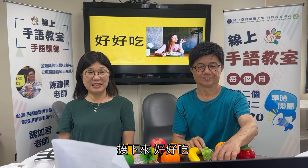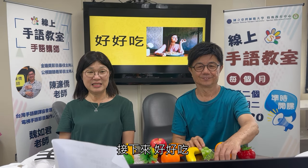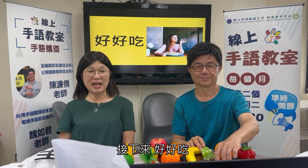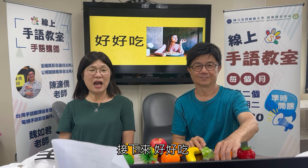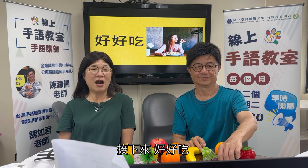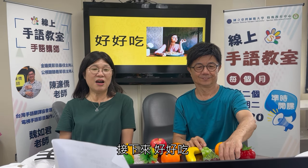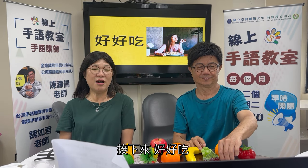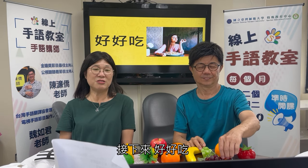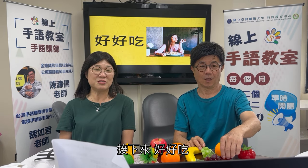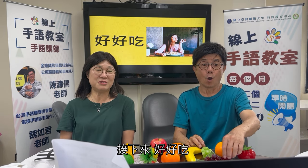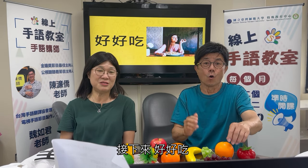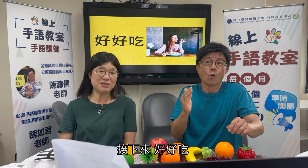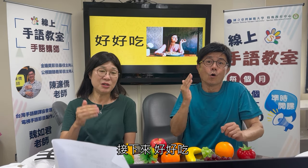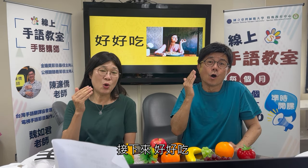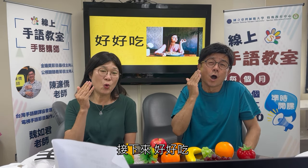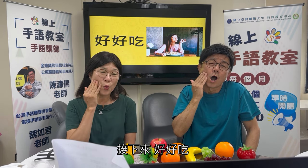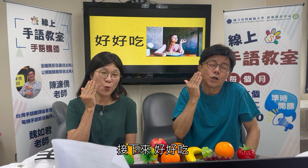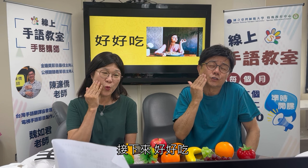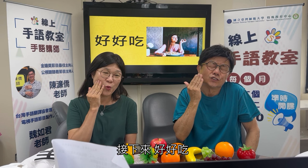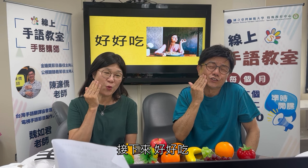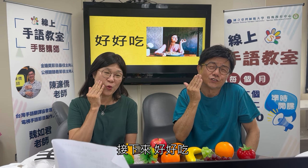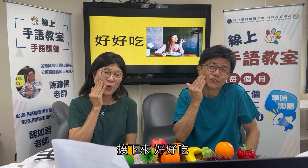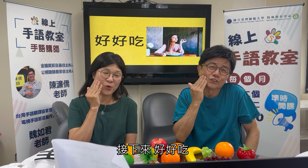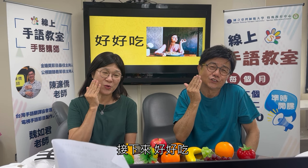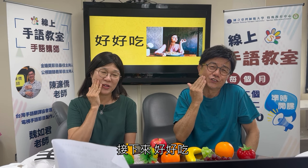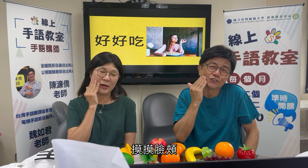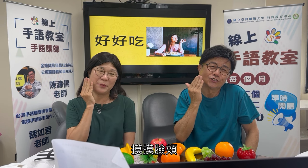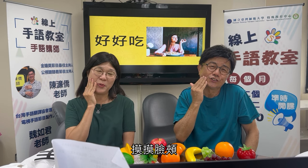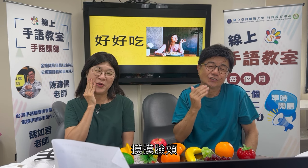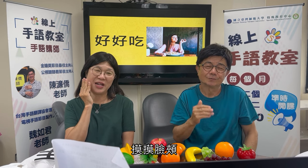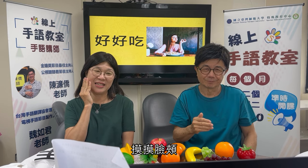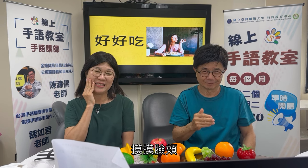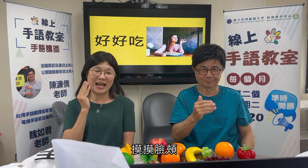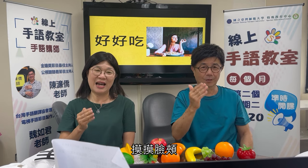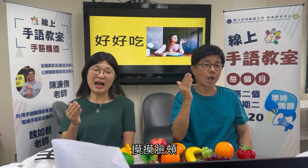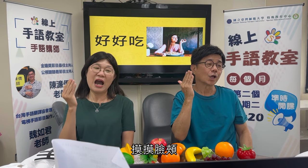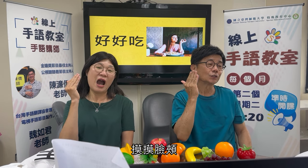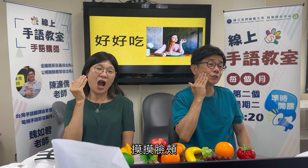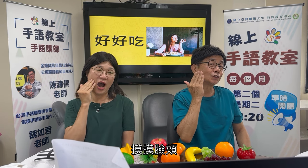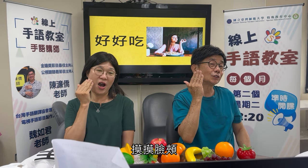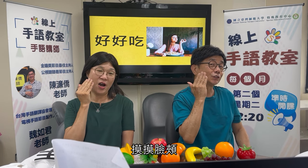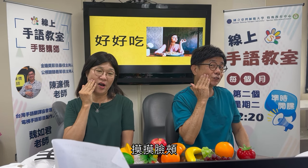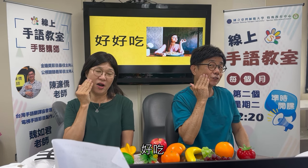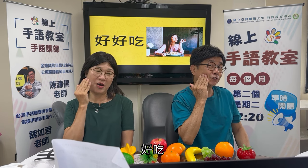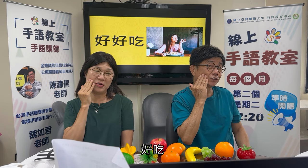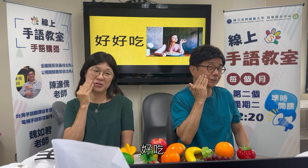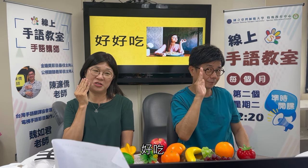来好好吃，呜，好，摸摸脸颊，好好吃，